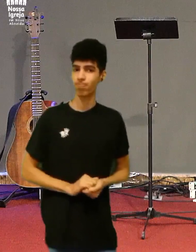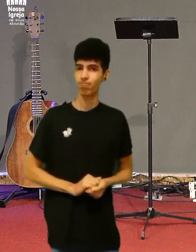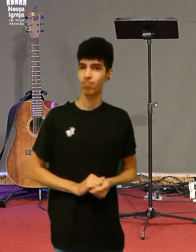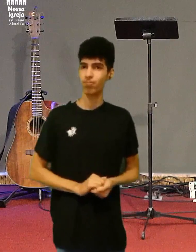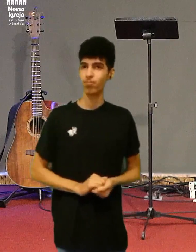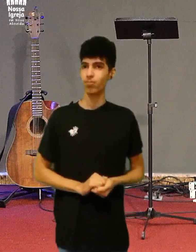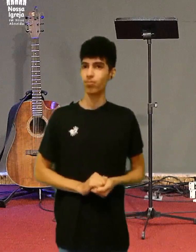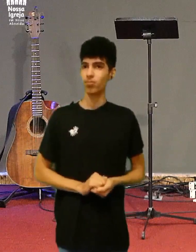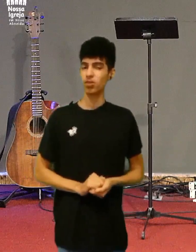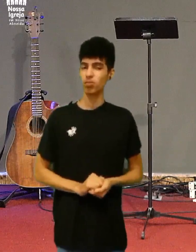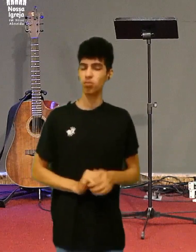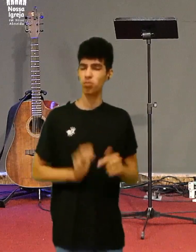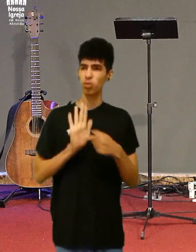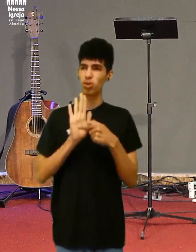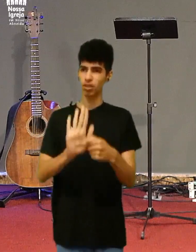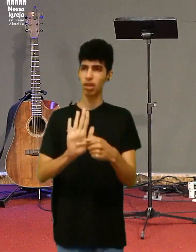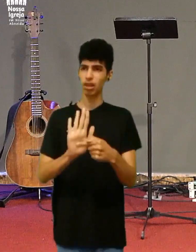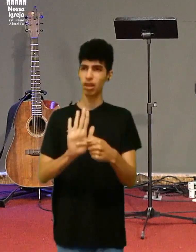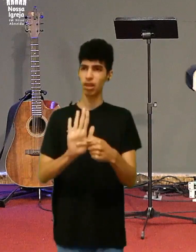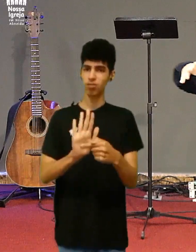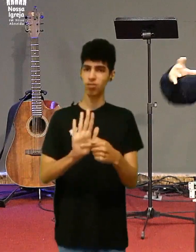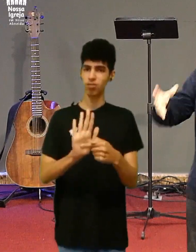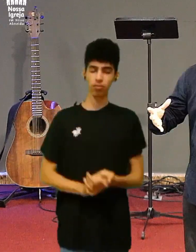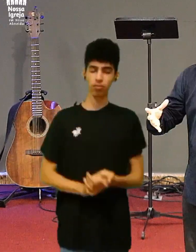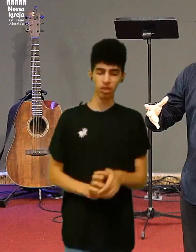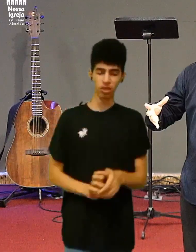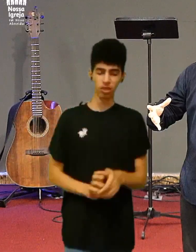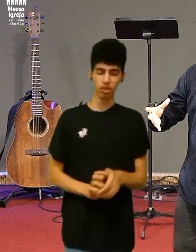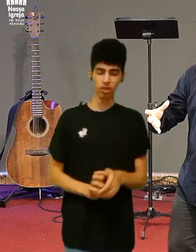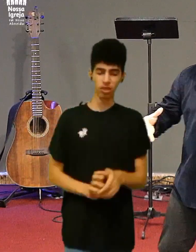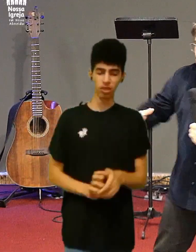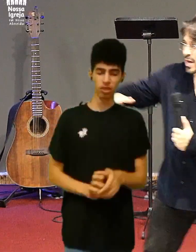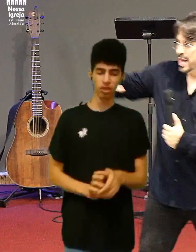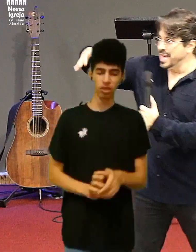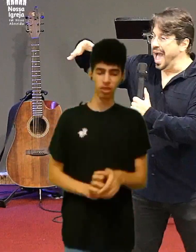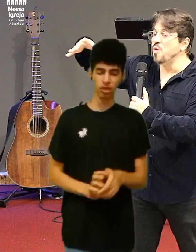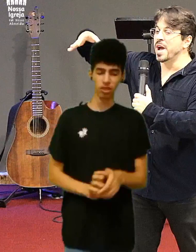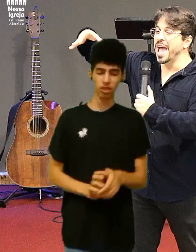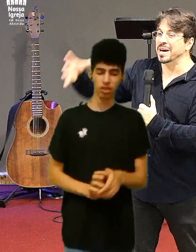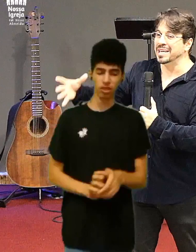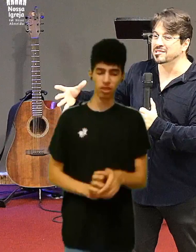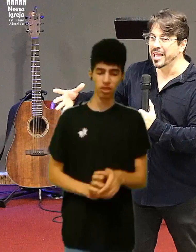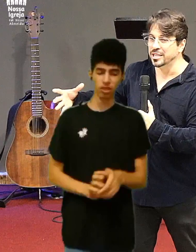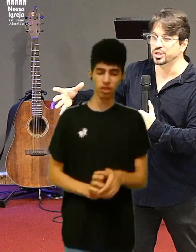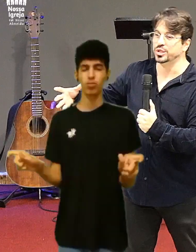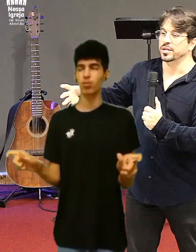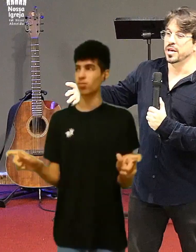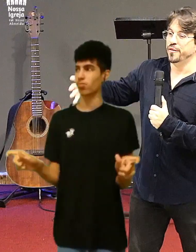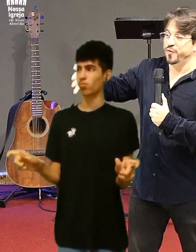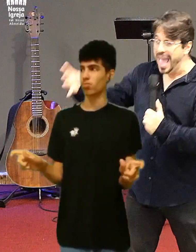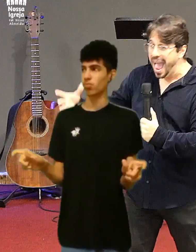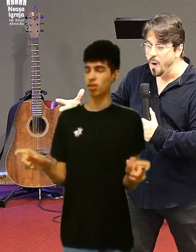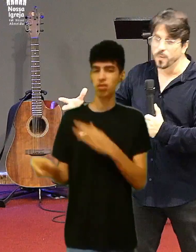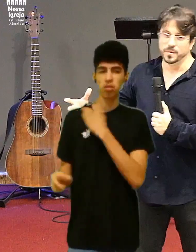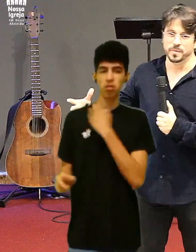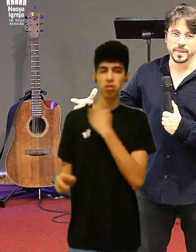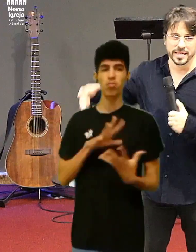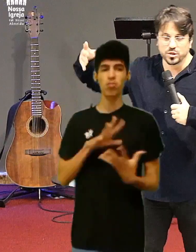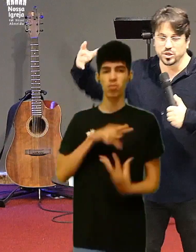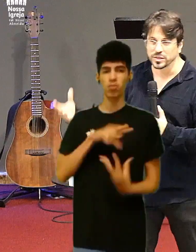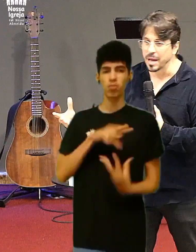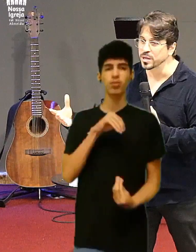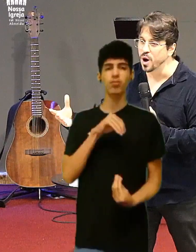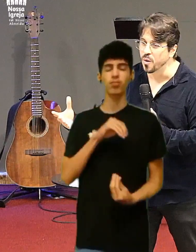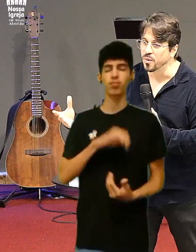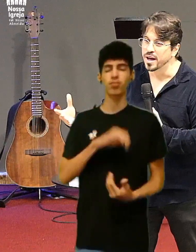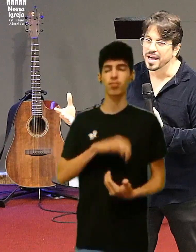morta. Há um povo morto, há um chamado ao arrependimento e há um remanescente fiel que não